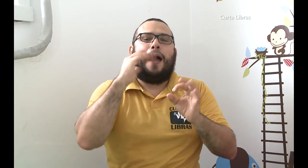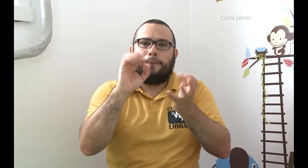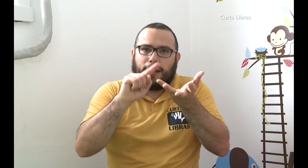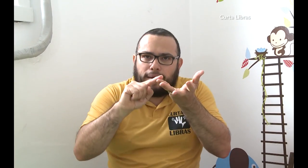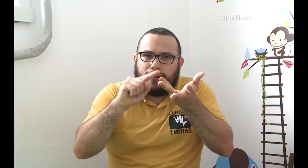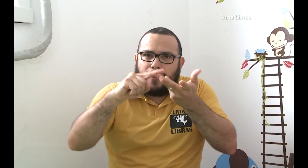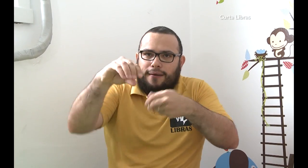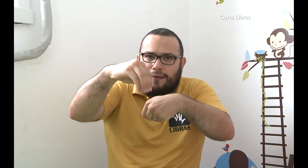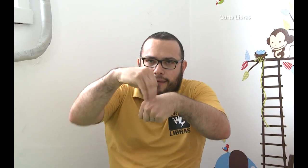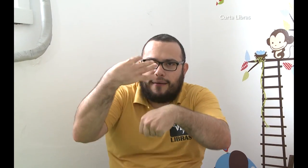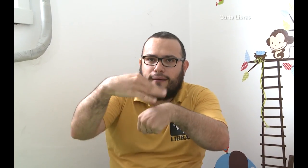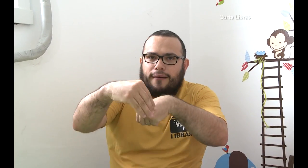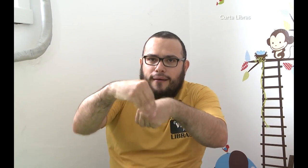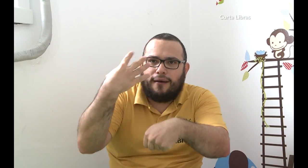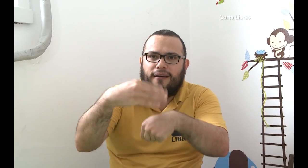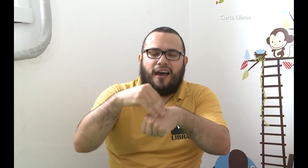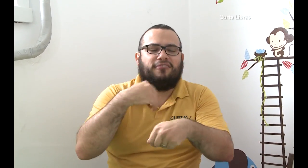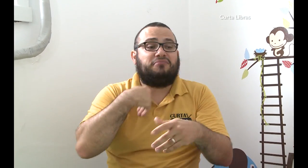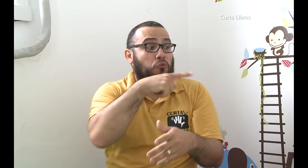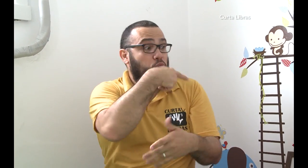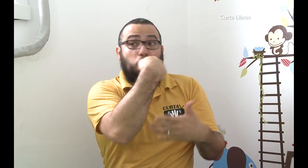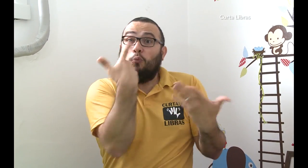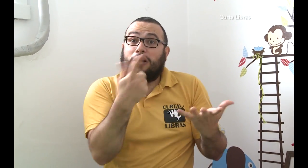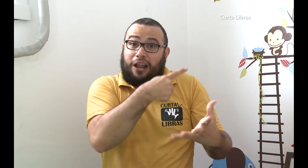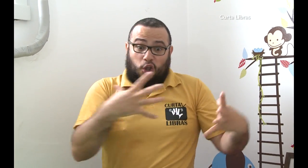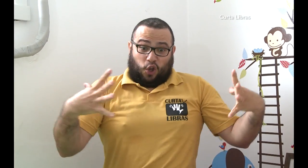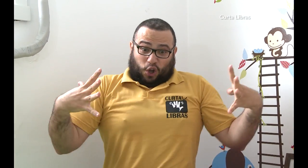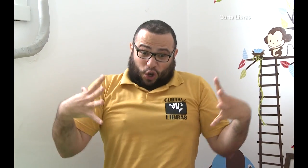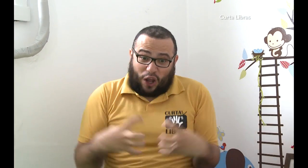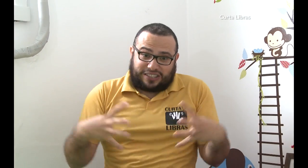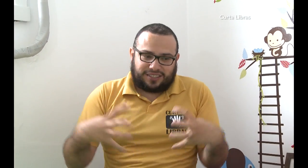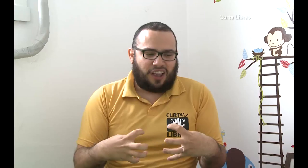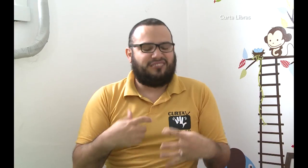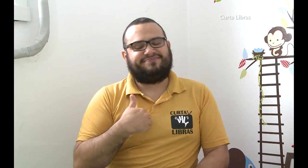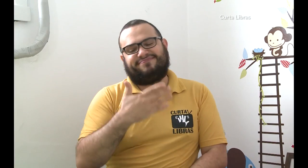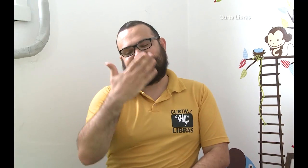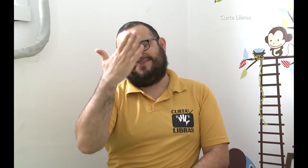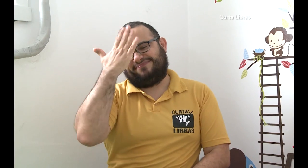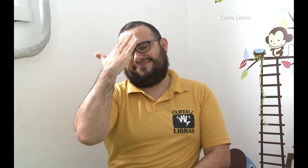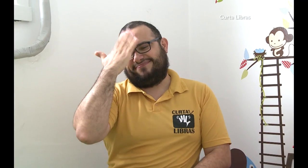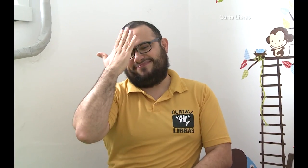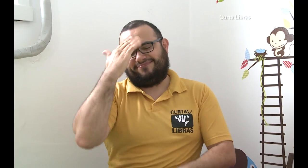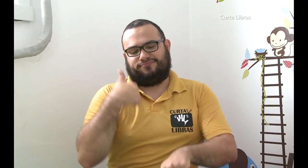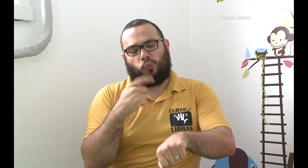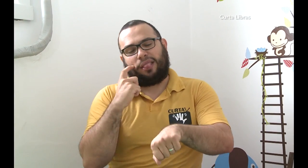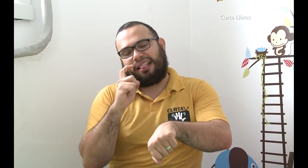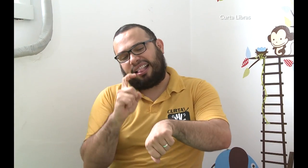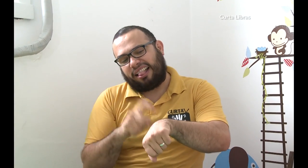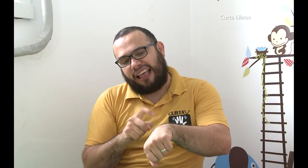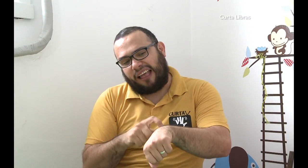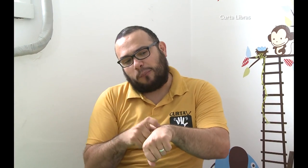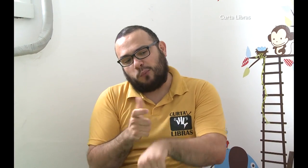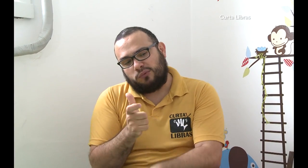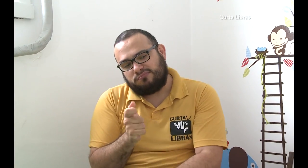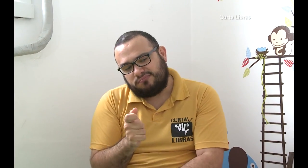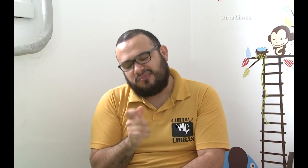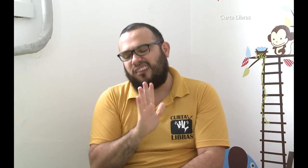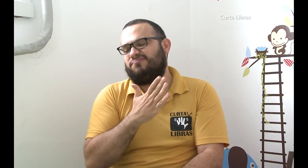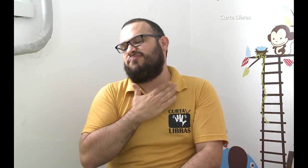ficar calmo Ela deu várias dicas Então quando chegou o momento E a Fran começou a ter contrações Eu já sabia